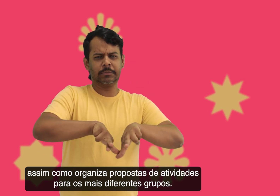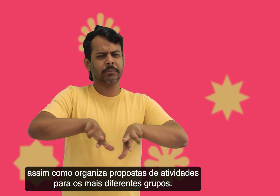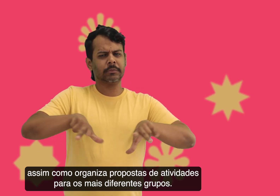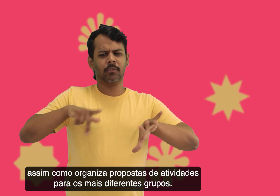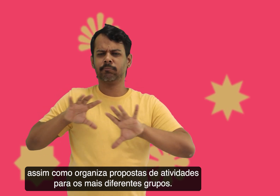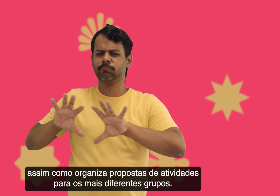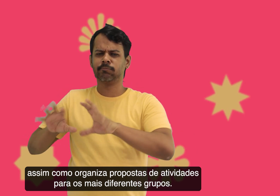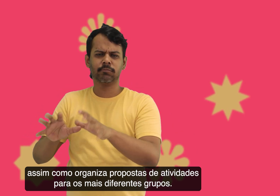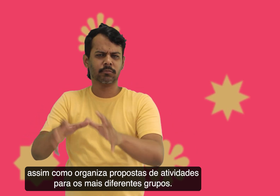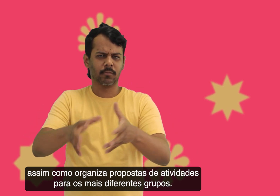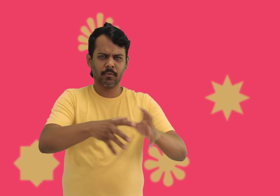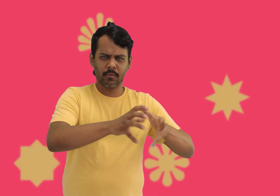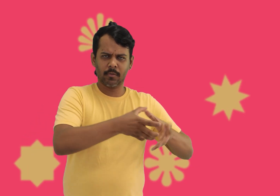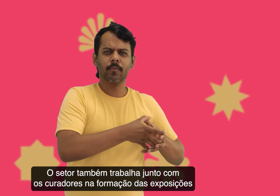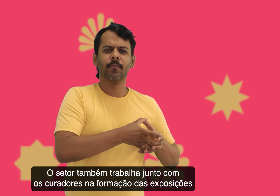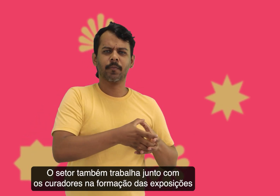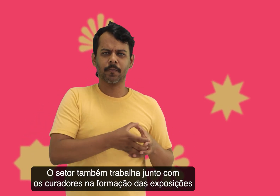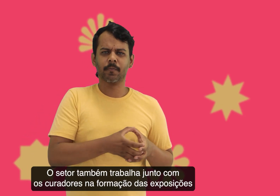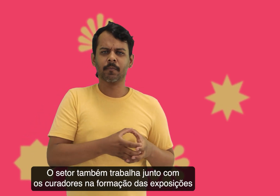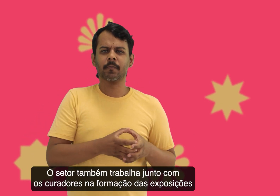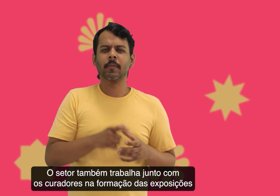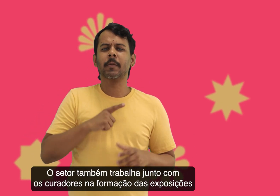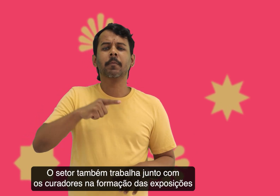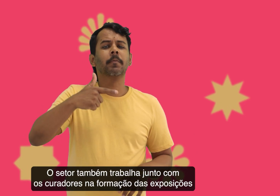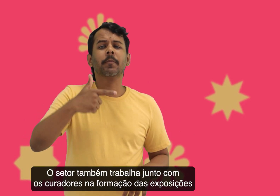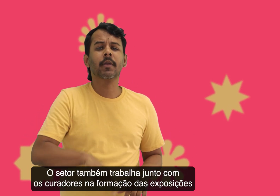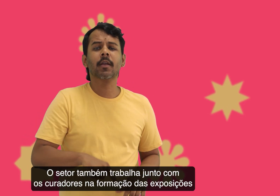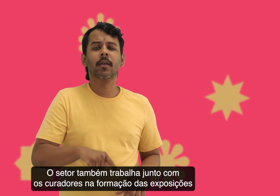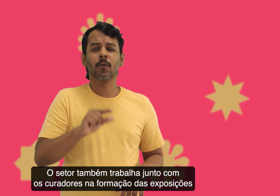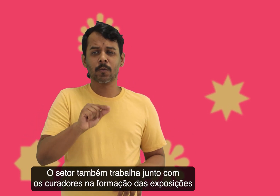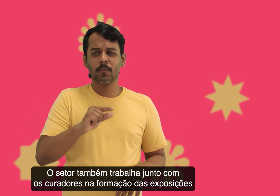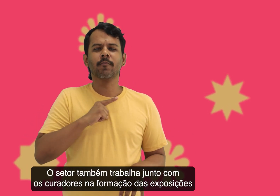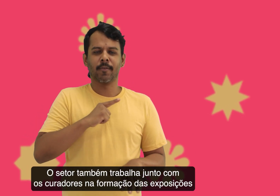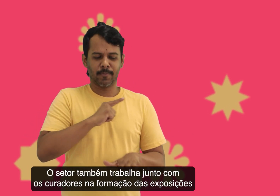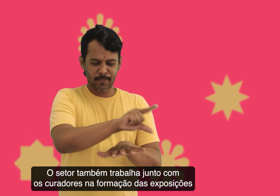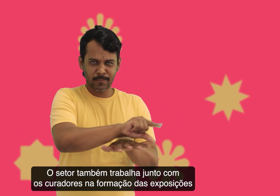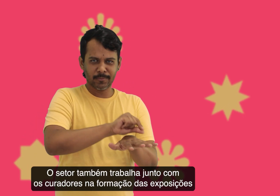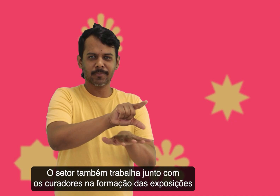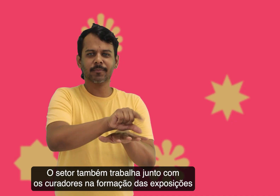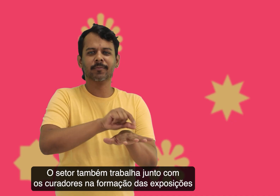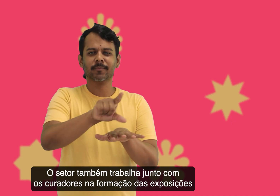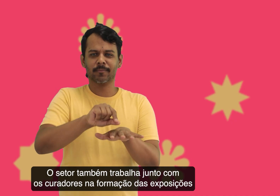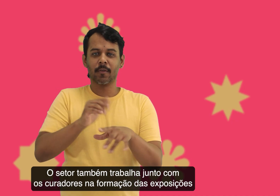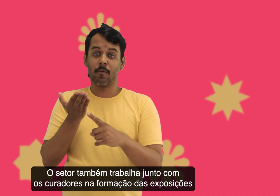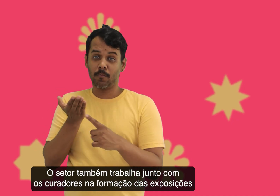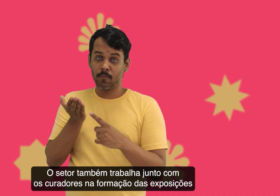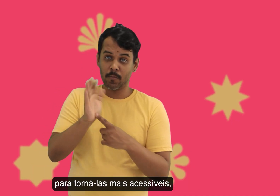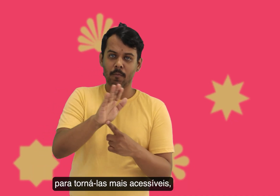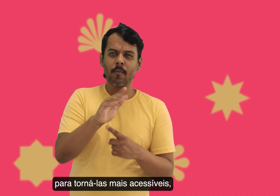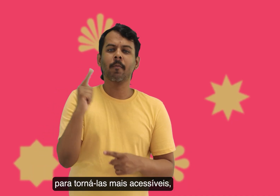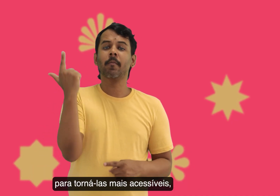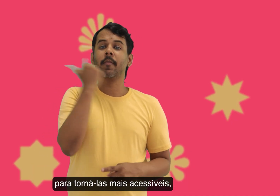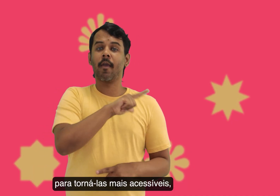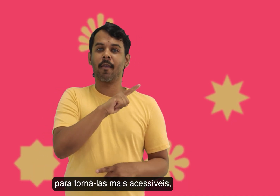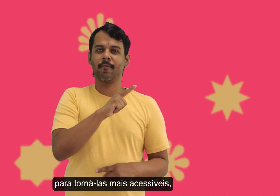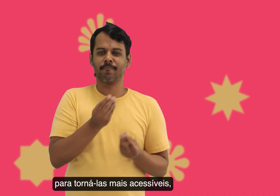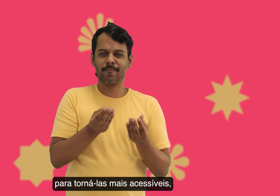para os mais diferentes grupos. O setor também trabalha junto com os curadores na formação das exposições para tornar elas